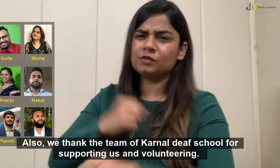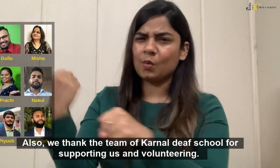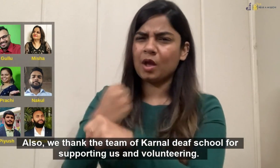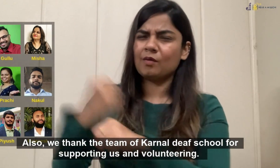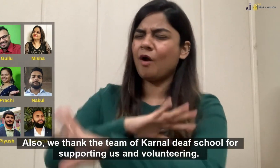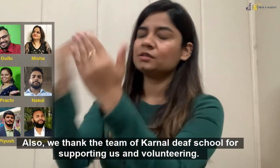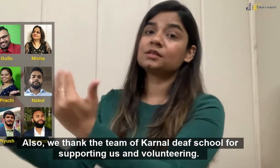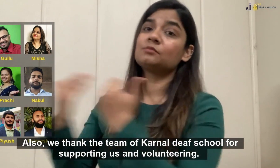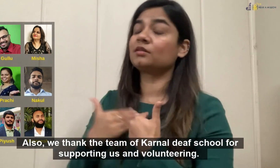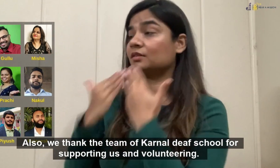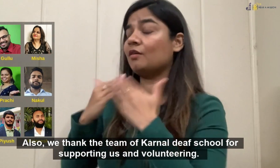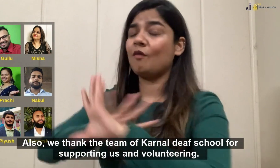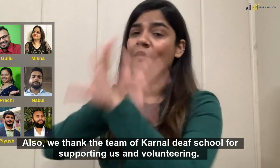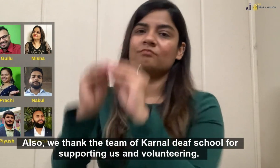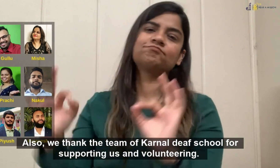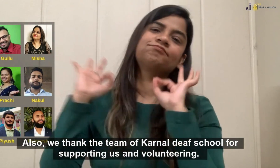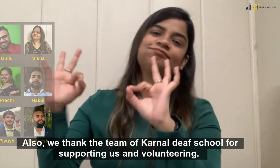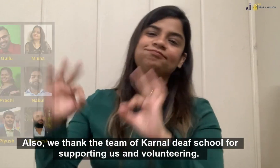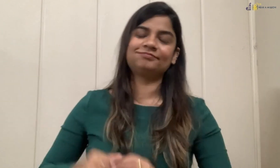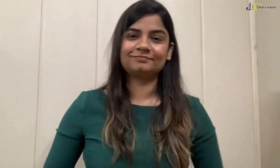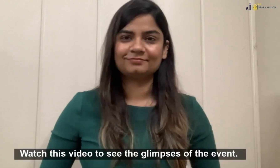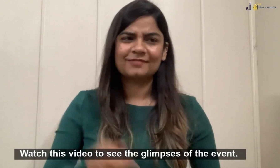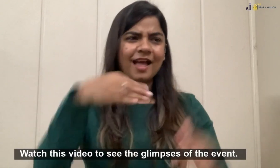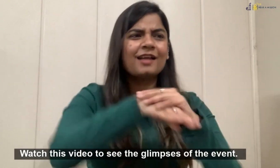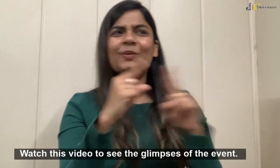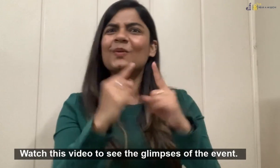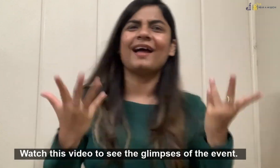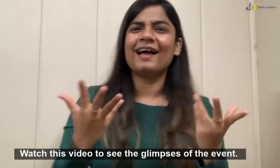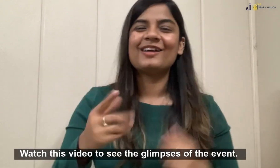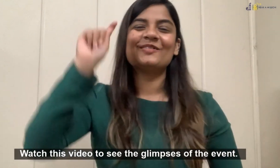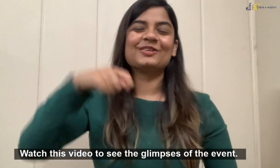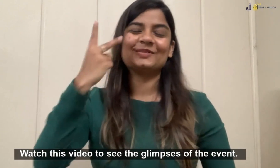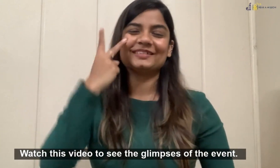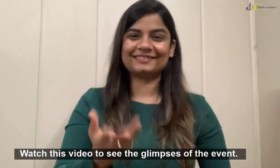विद्यालय के सभी वॉलंटियर्स का मैं धन्यवाद करना चाहूँगी। आइए इस प्रोग्राम की कुछ झलकियाँ देखें।